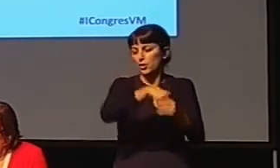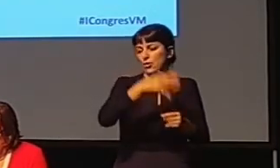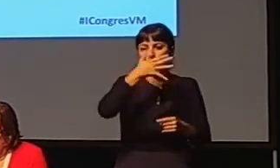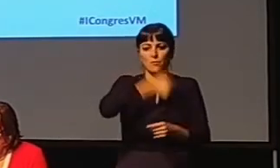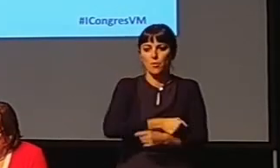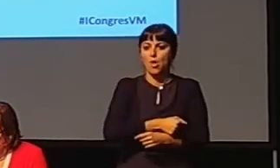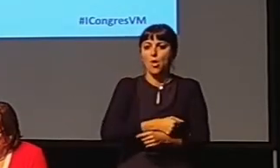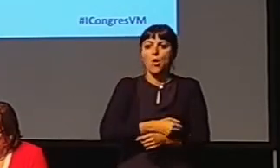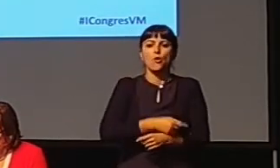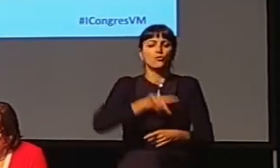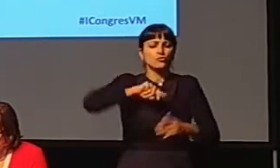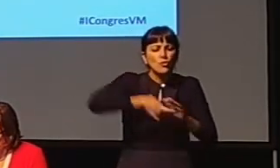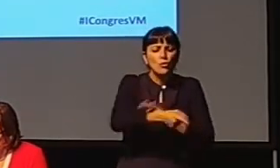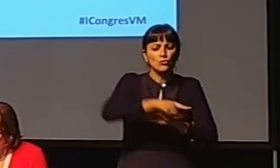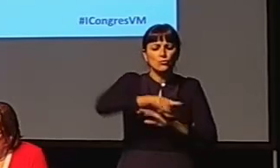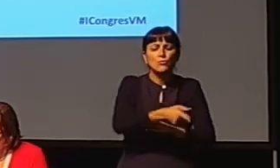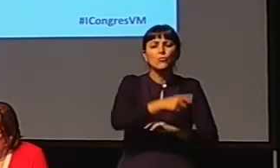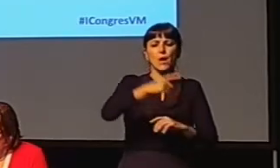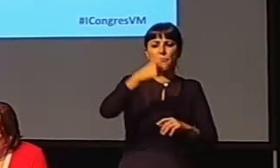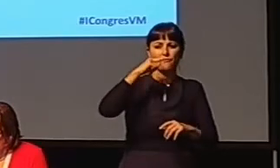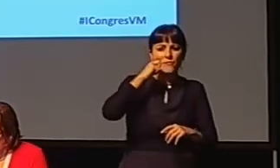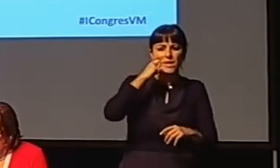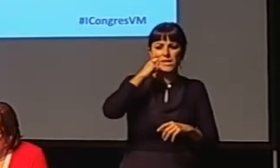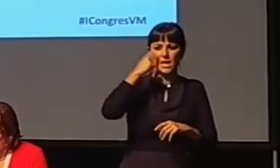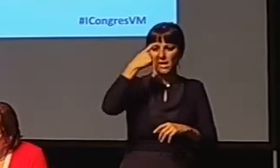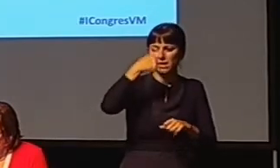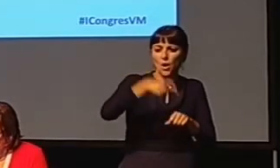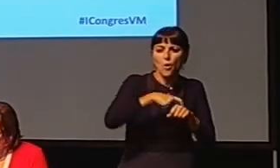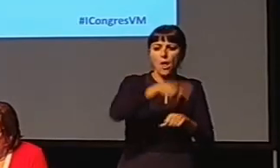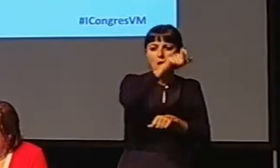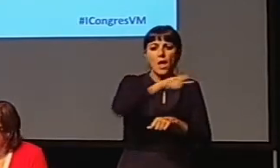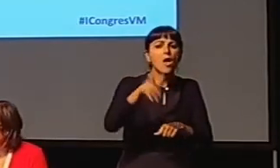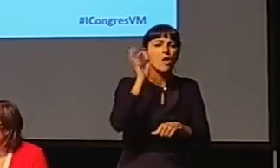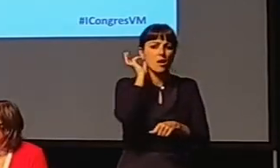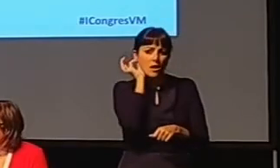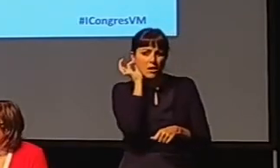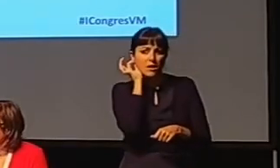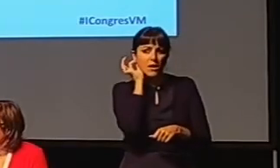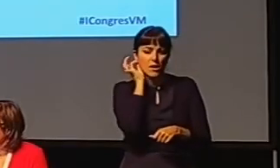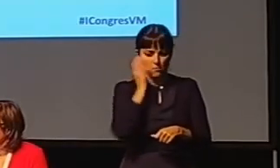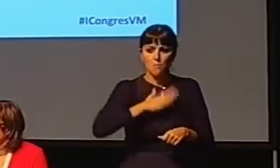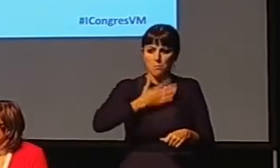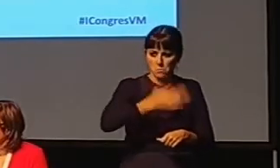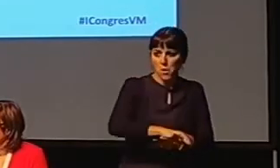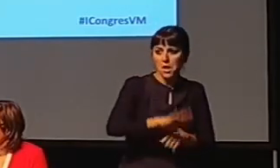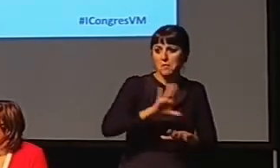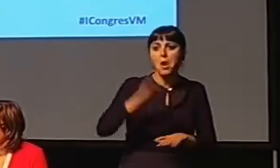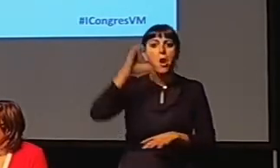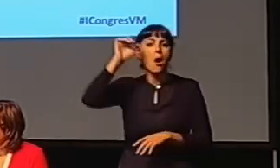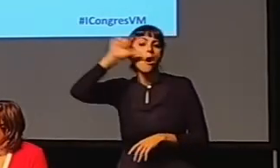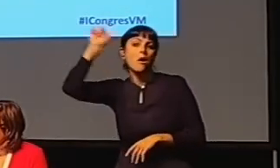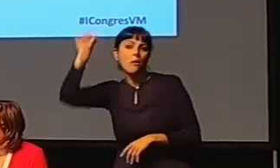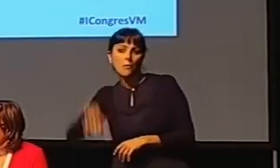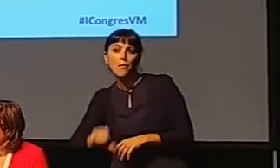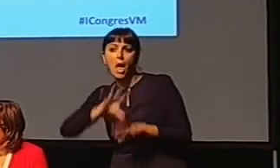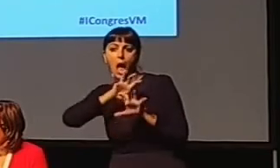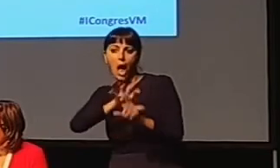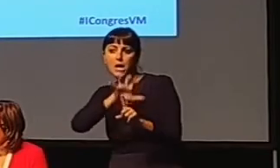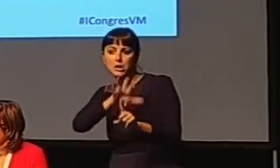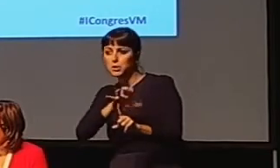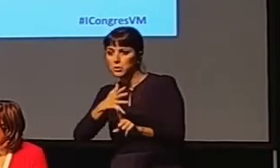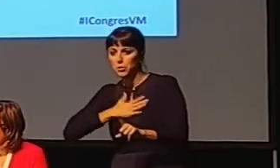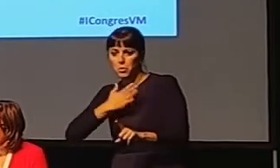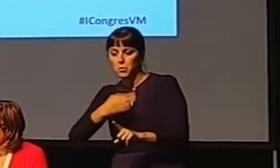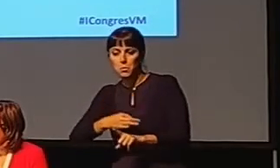la tortura física i psicològica de tantíssimes dones si no sou capaces d'escoltar les agressions? No, no és una qüestió